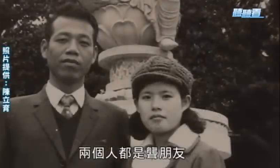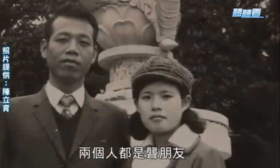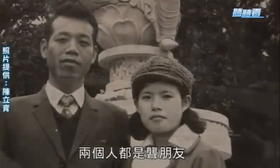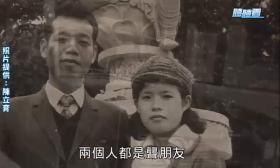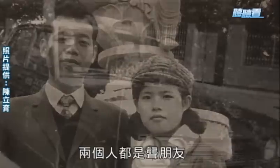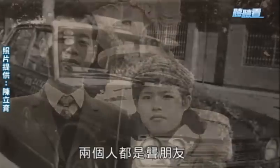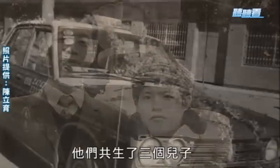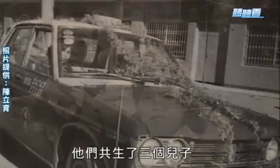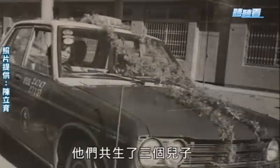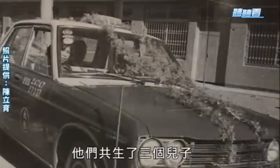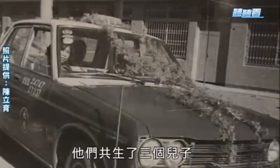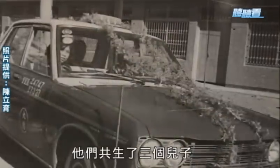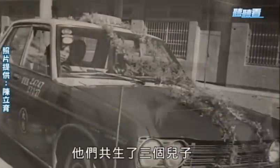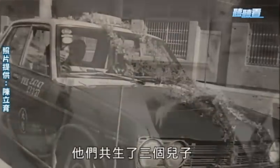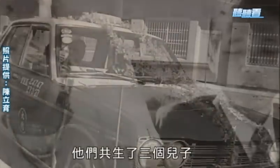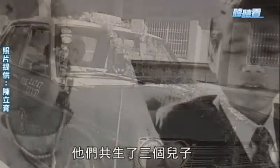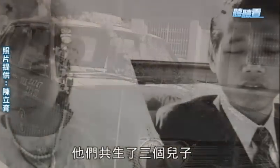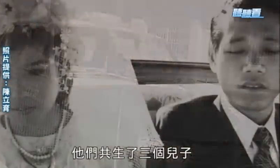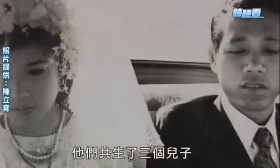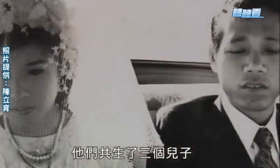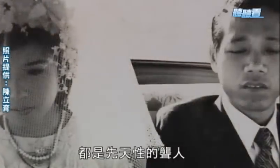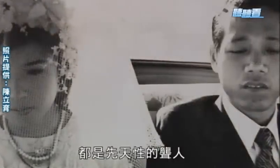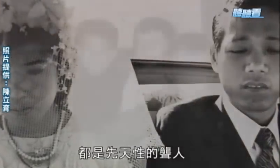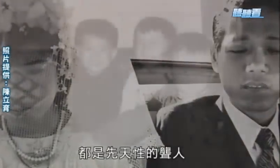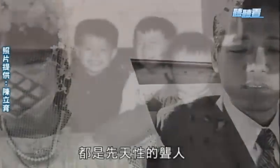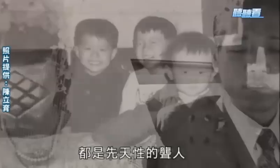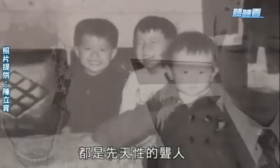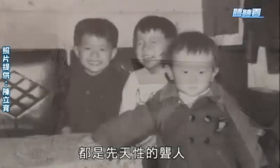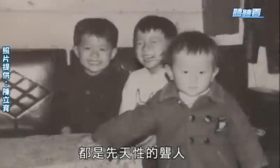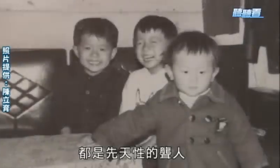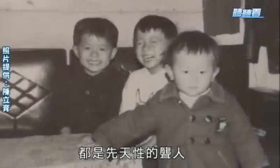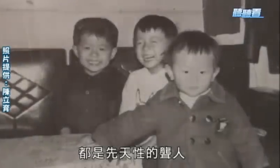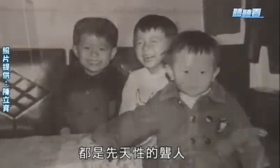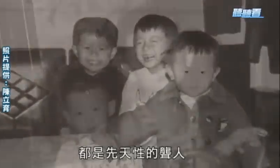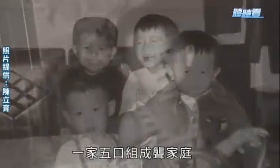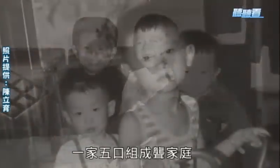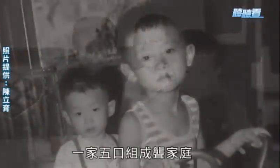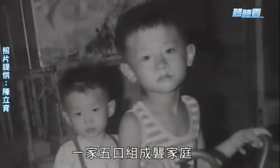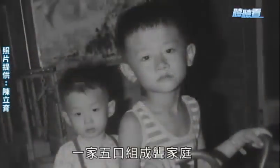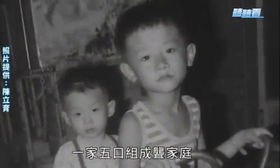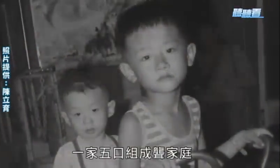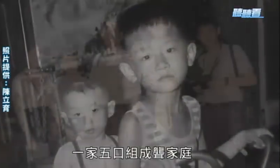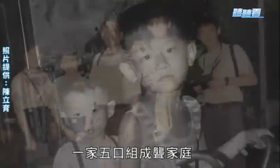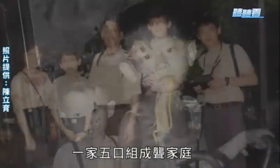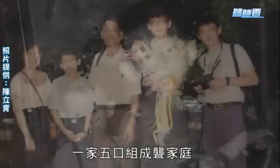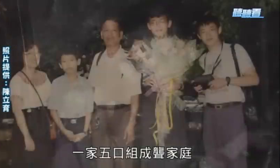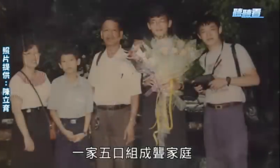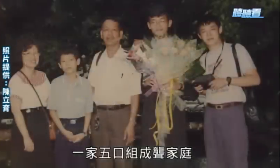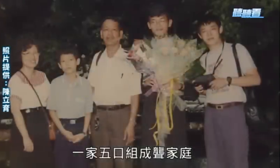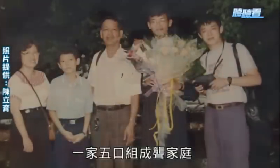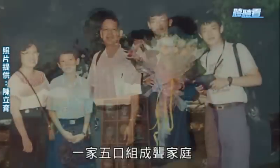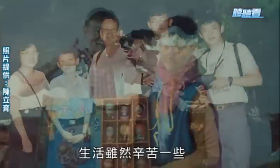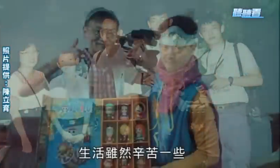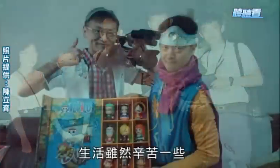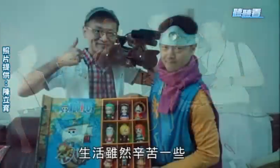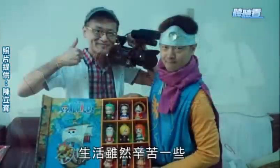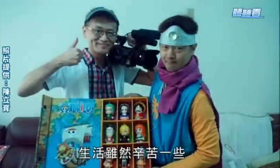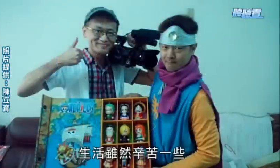友，他们共生了3个儿子，都是先天性的聋人，一家五口组成聋家庭，生活虽然辛